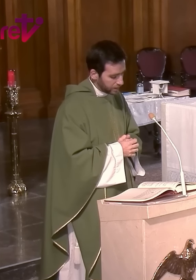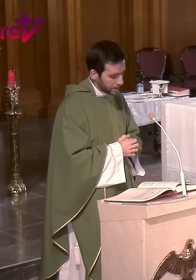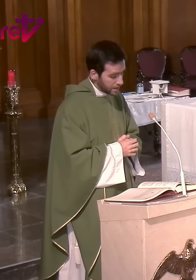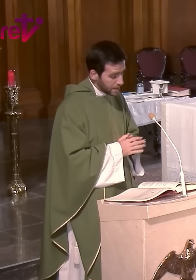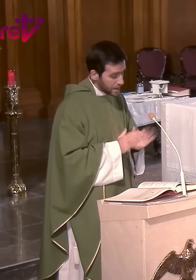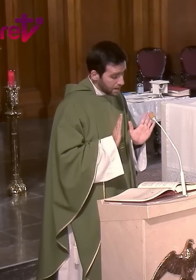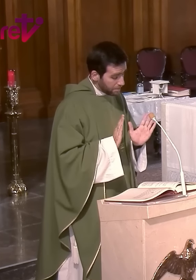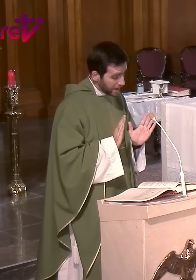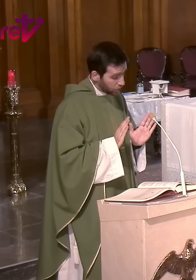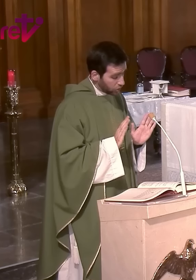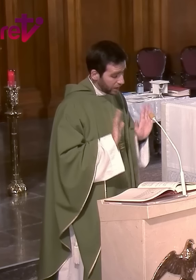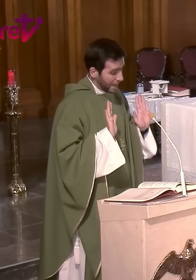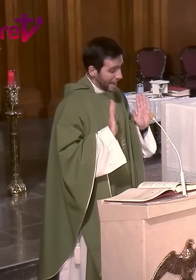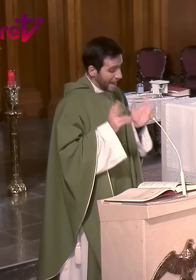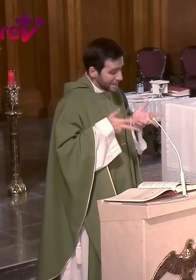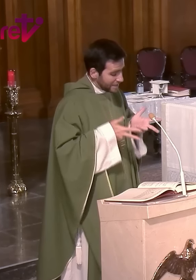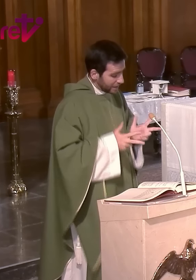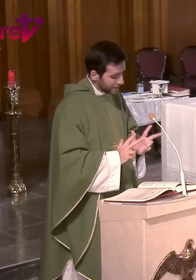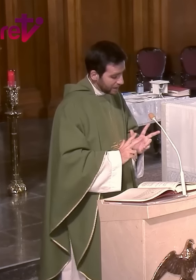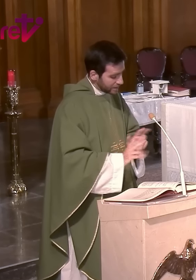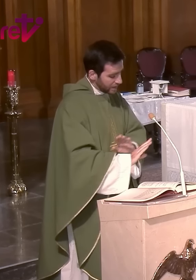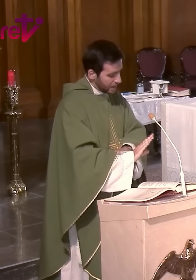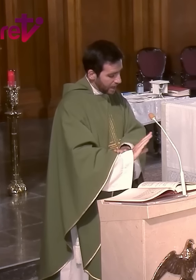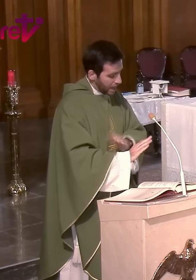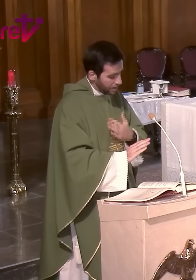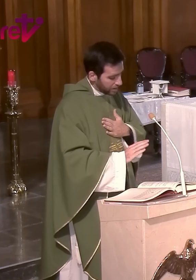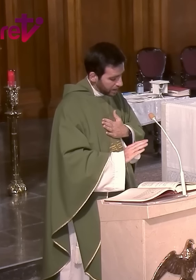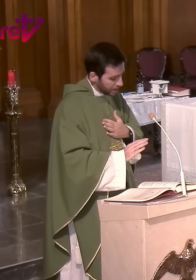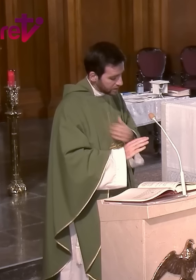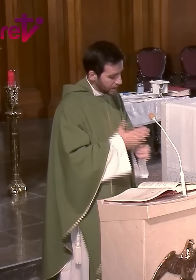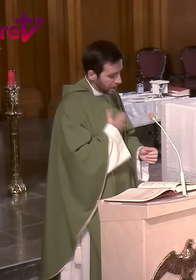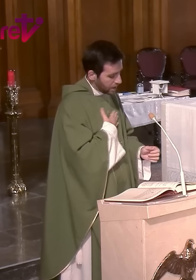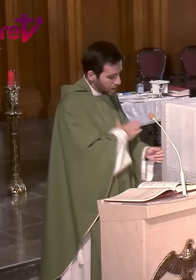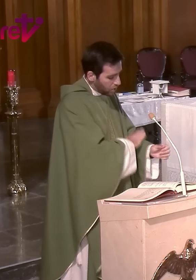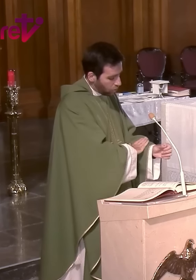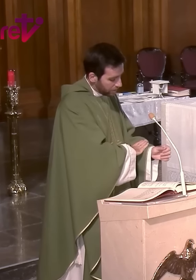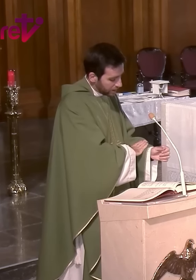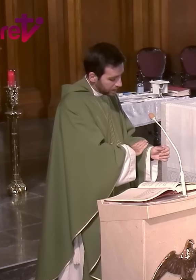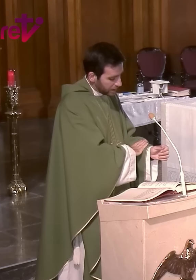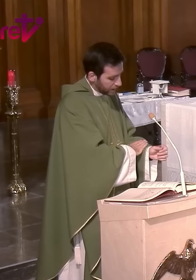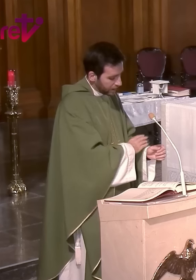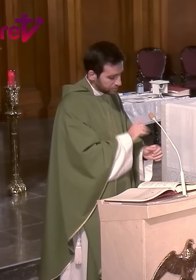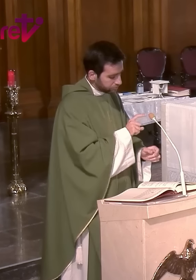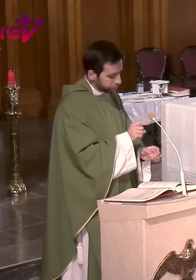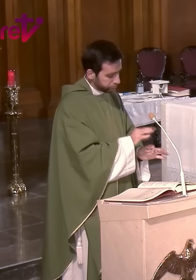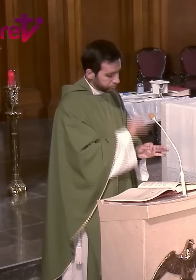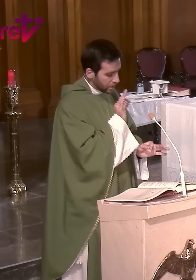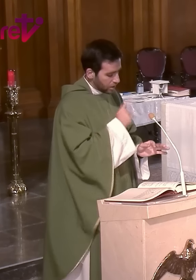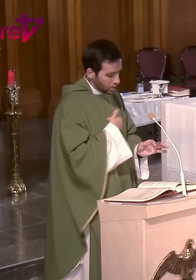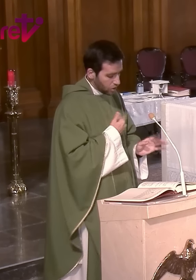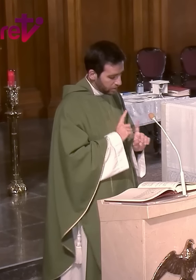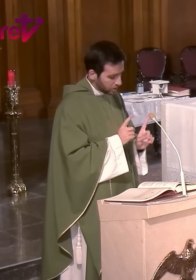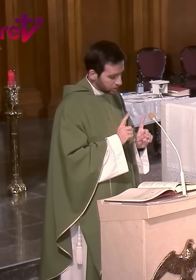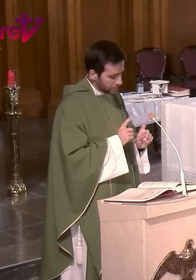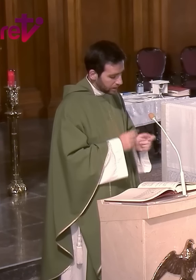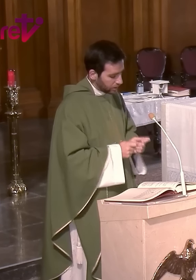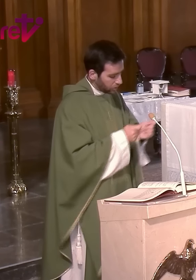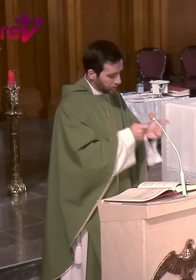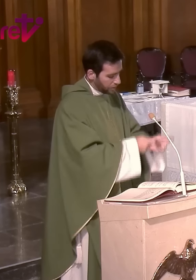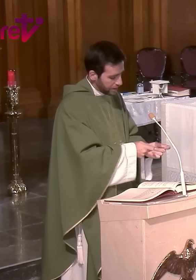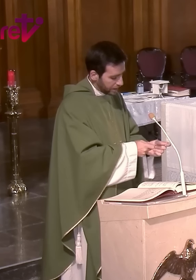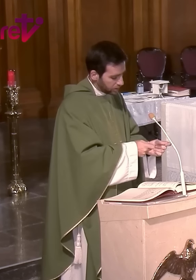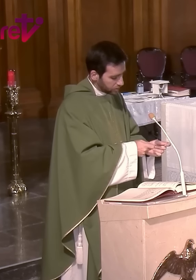me voy a bautizar. Pero el sentarse a mi derecha o a mi izquierda no me toca a